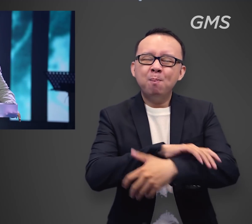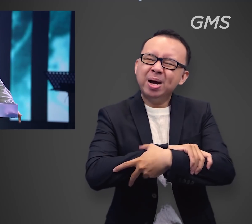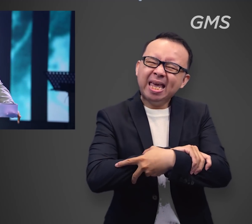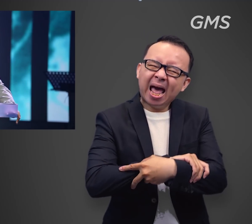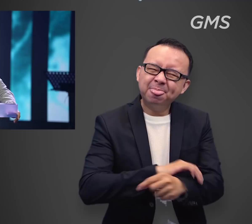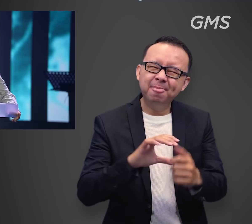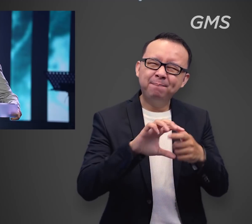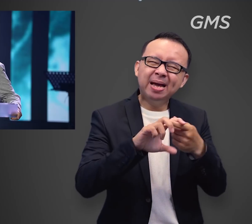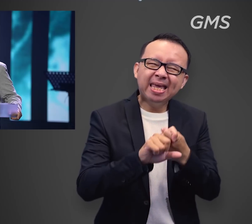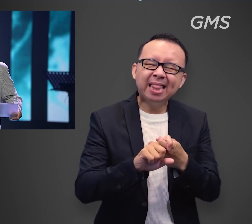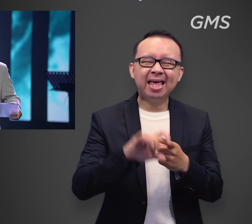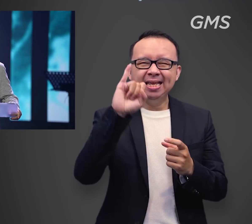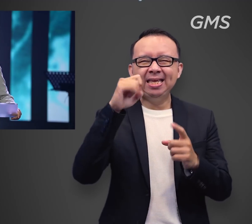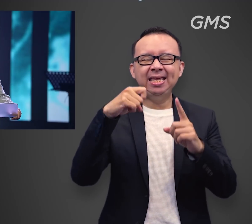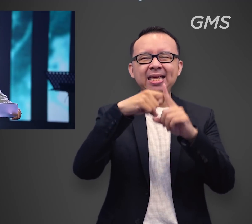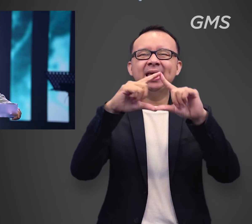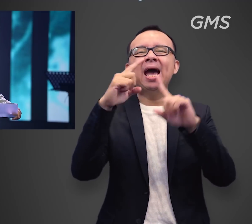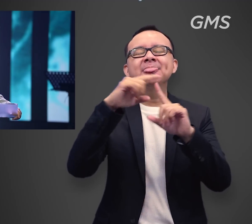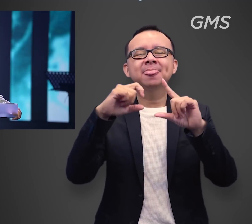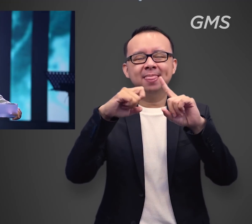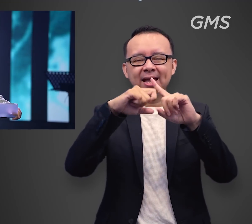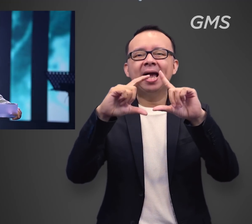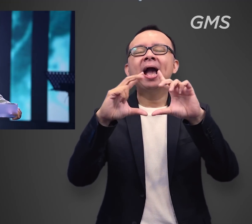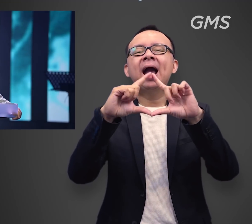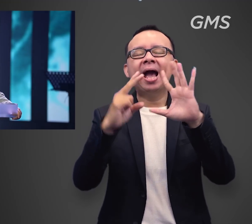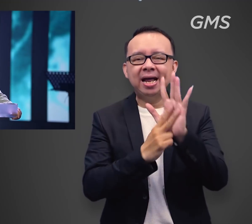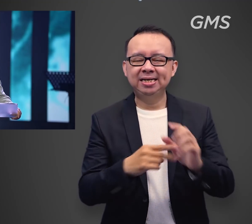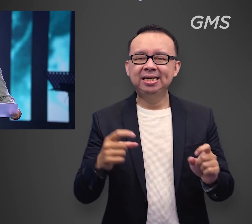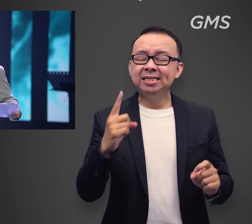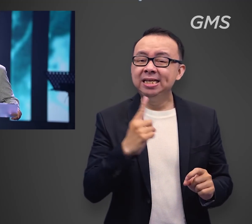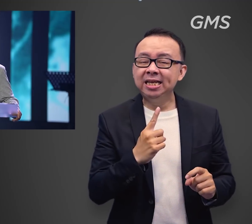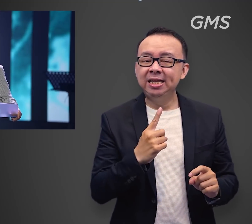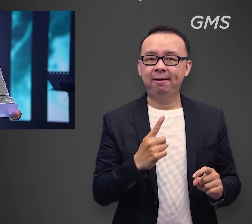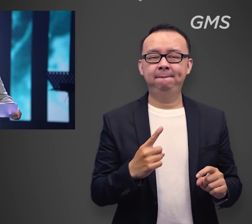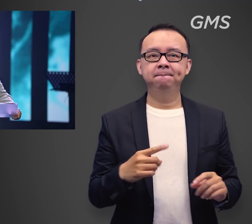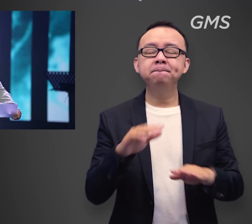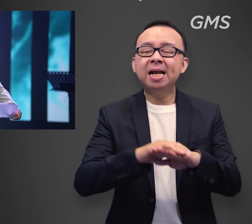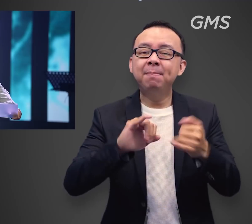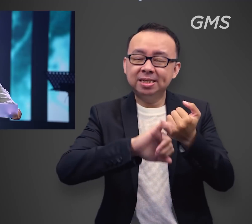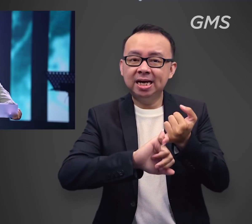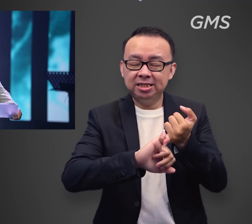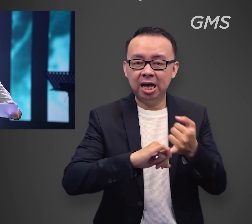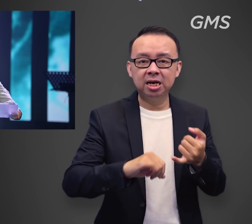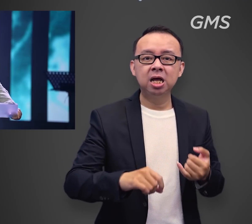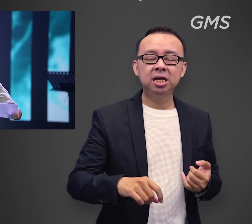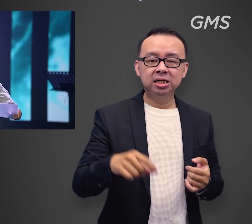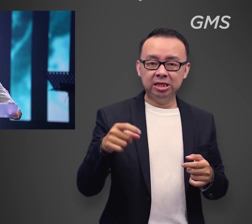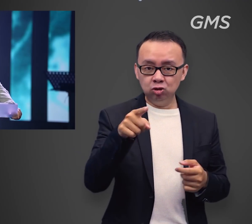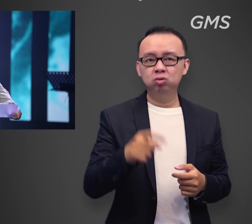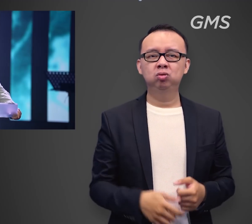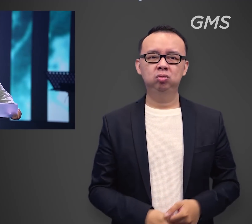perjanjian. Tuhan itu mengikatkan dirinya kepada perjanjian dengan Anda. Jadi setiap janji